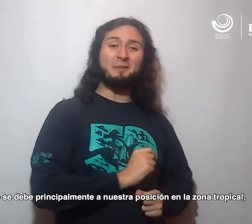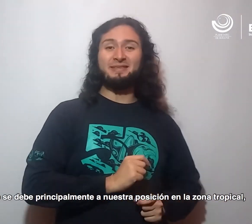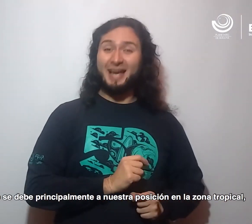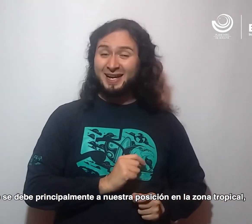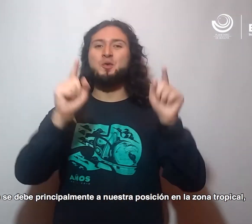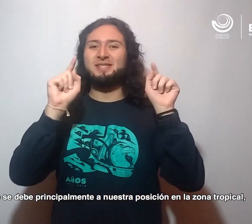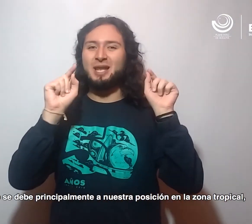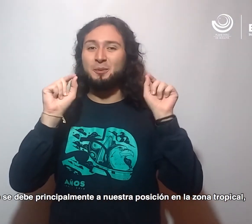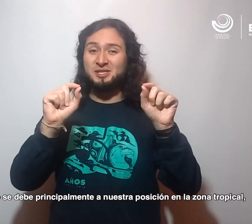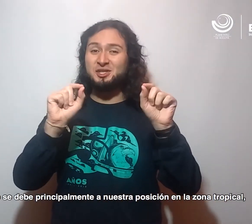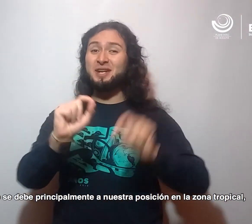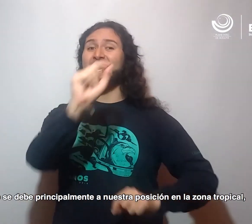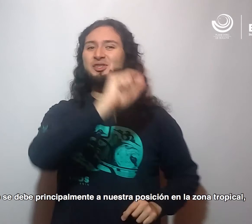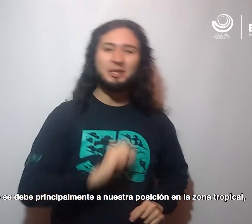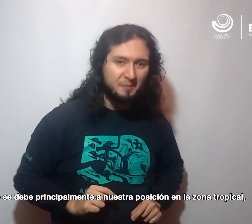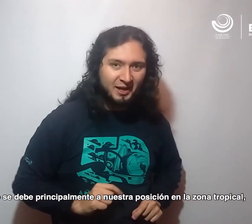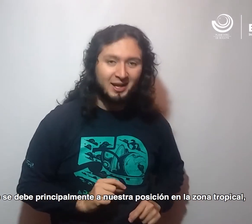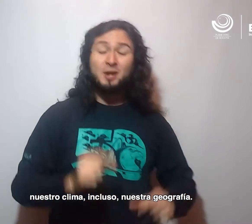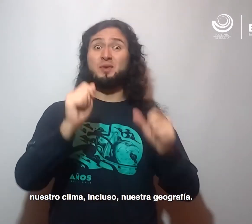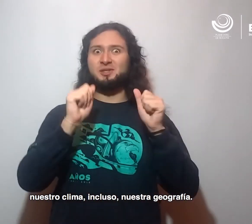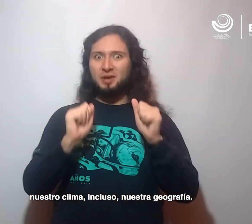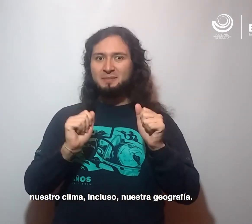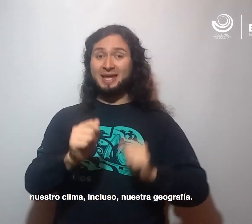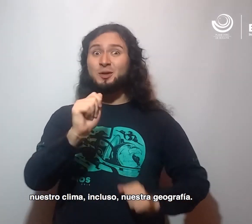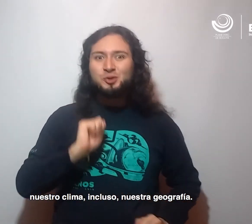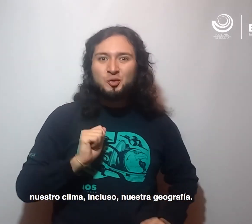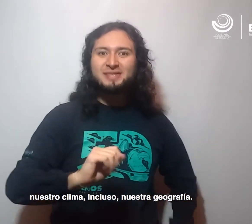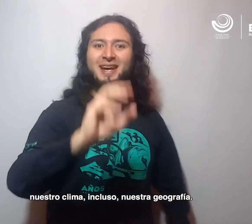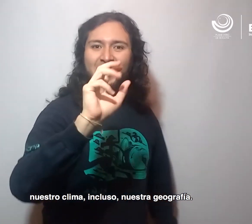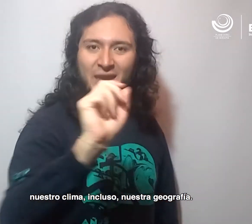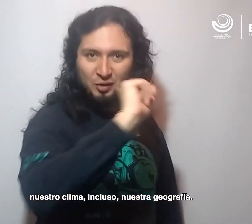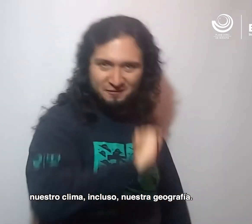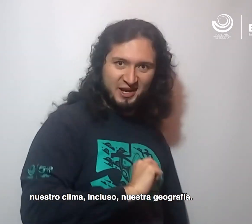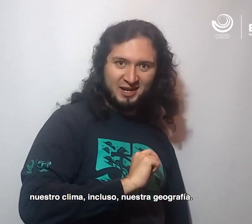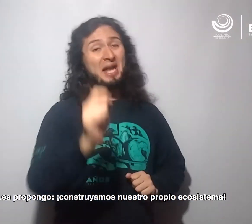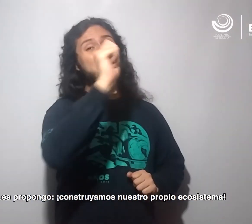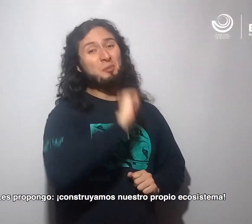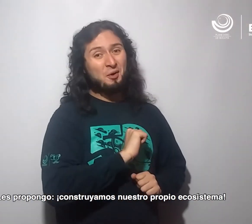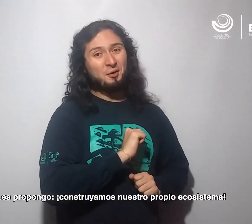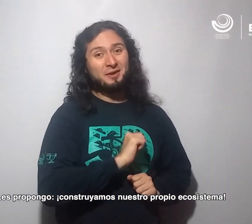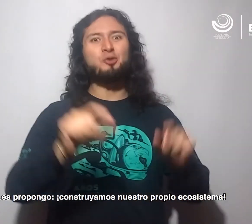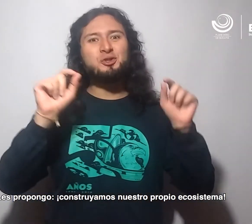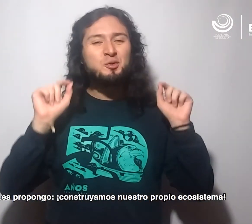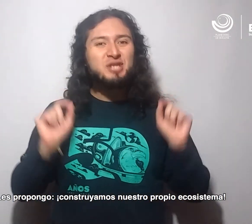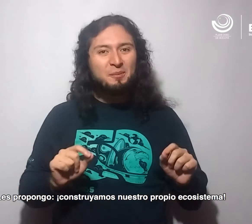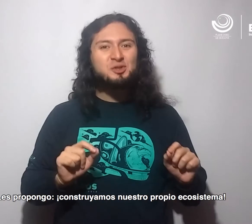principalmente a nuestra posición en la zona tropical, nuestro clima, incluso nuestra geografía. Les propongo, construyamos